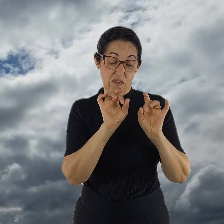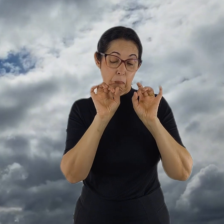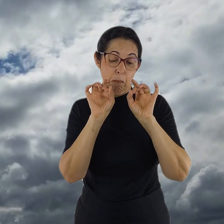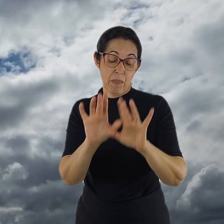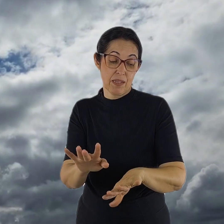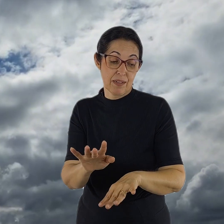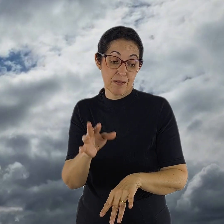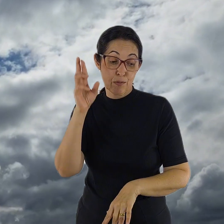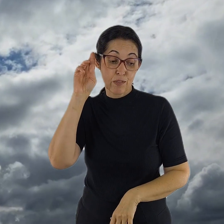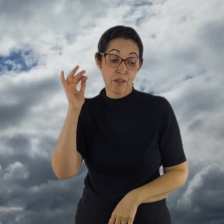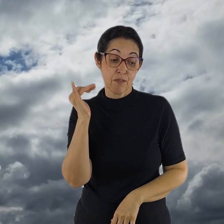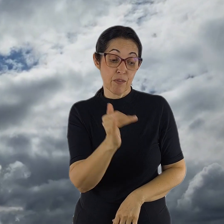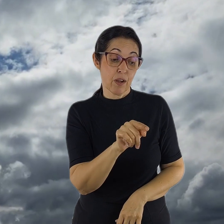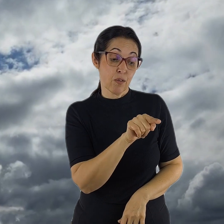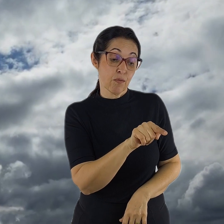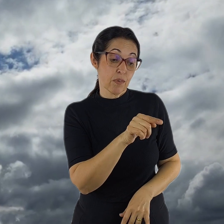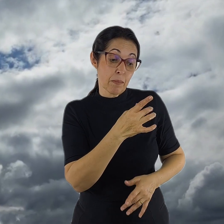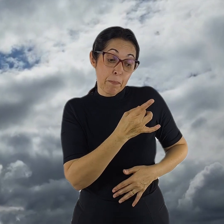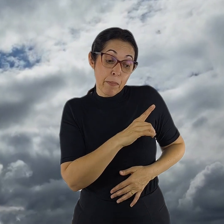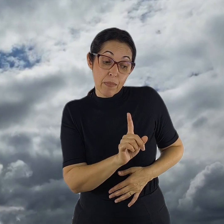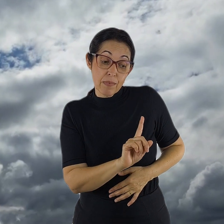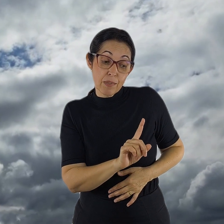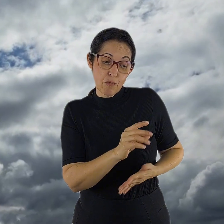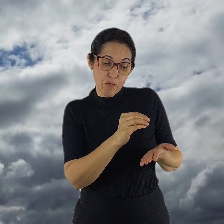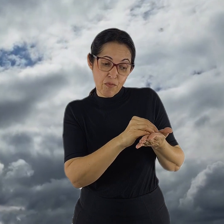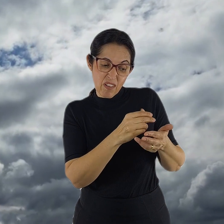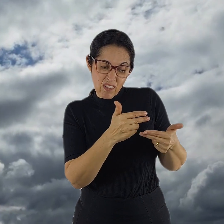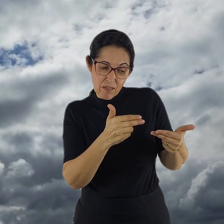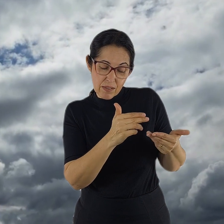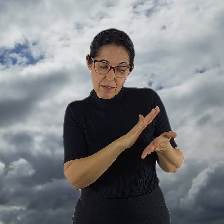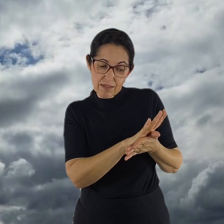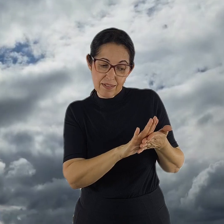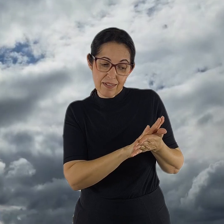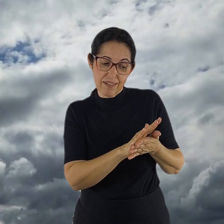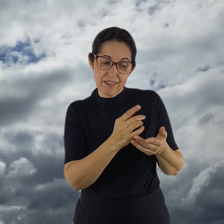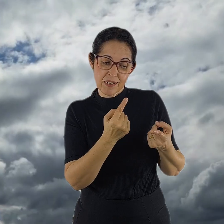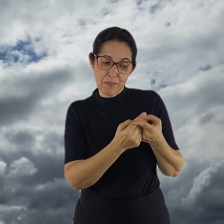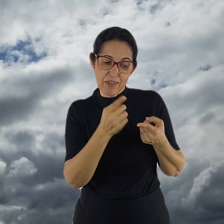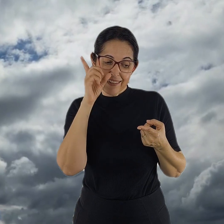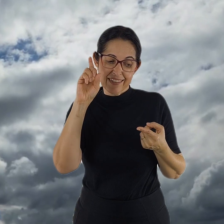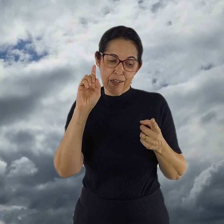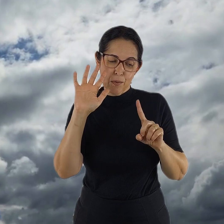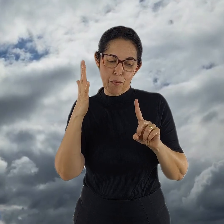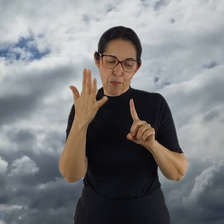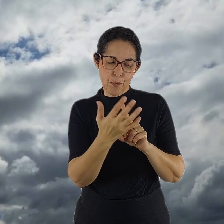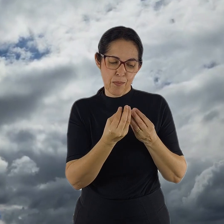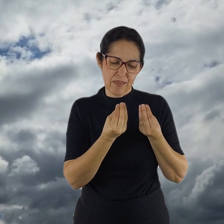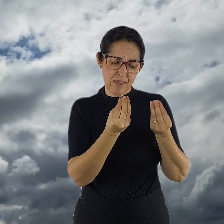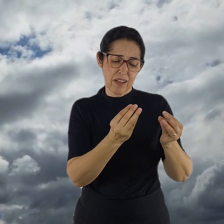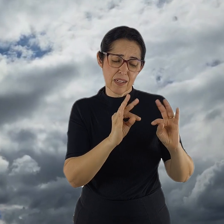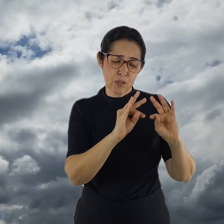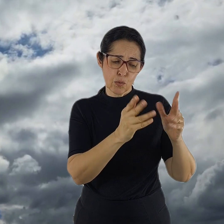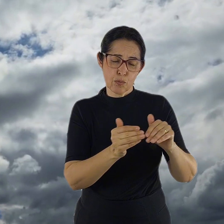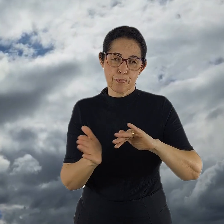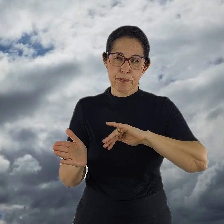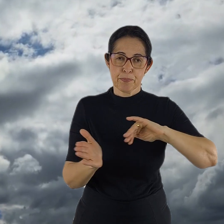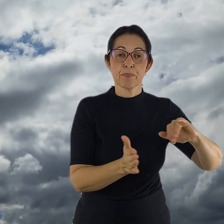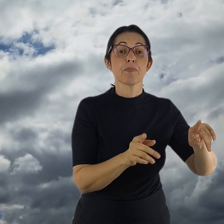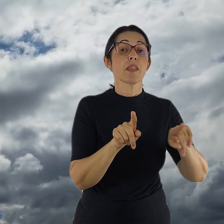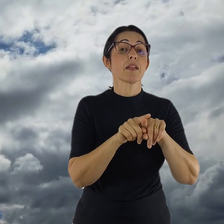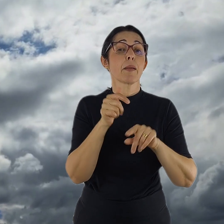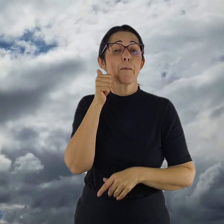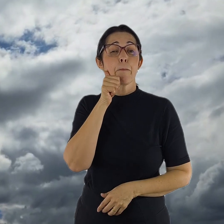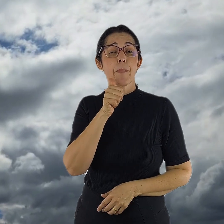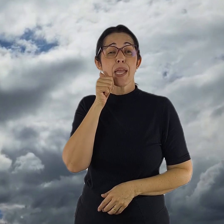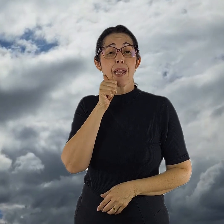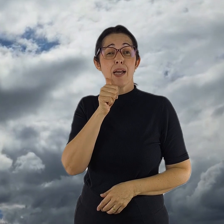não temas, porque nada vai te faltar, porque o Senhor vai prover todas as coisas. O Senhor mostrou de uma senhora